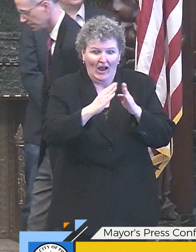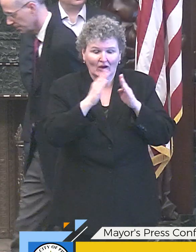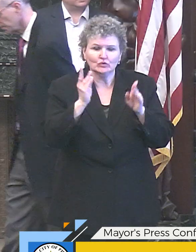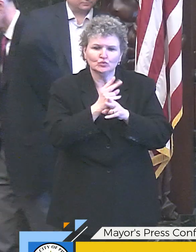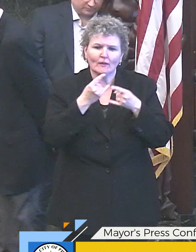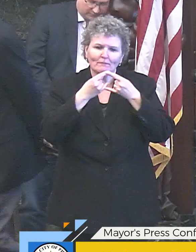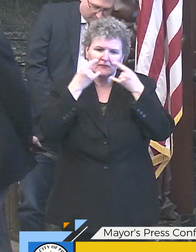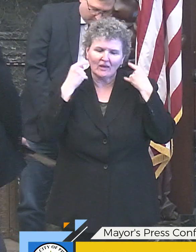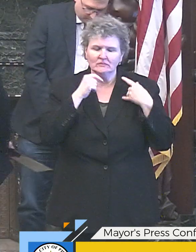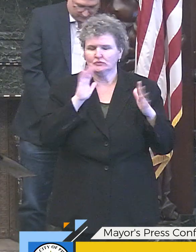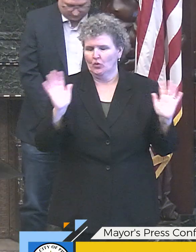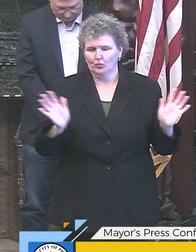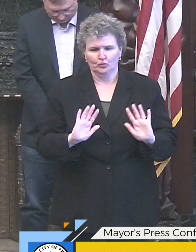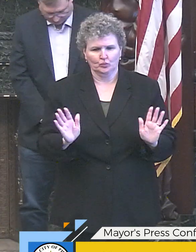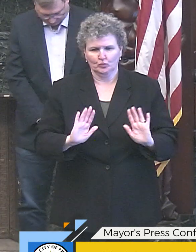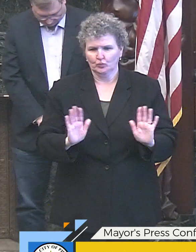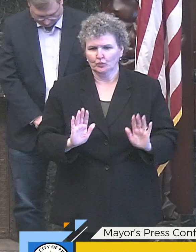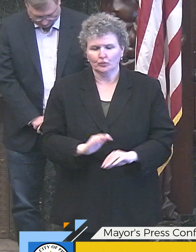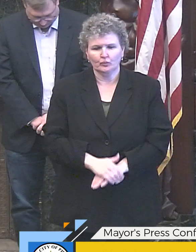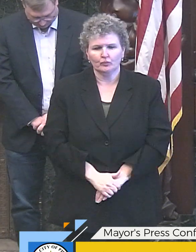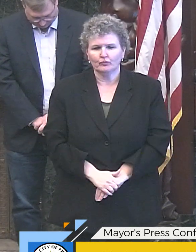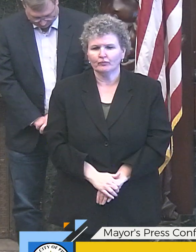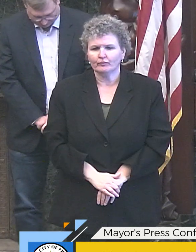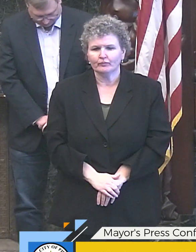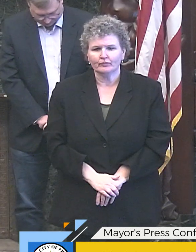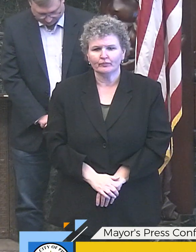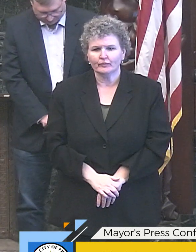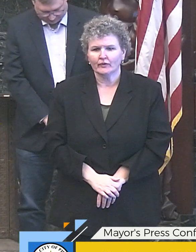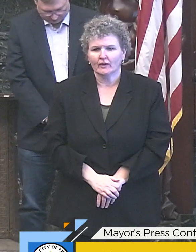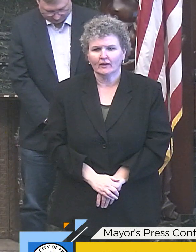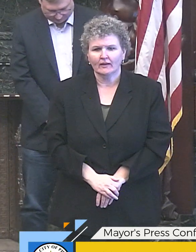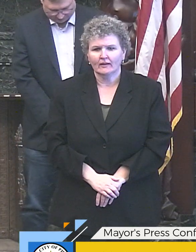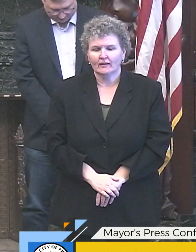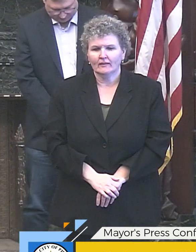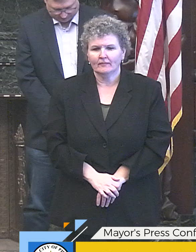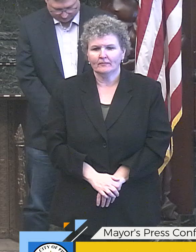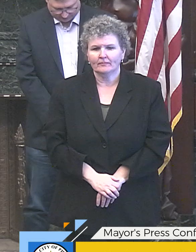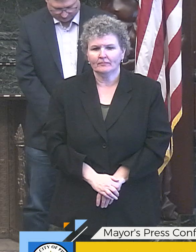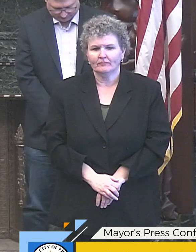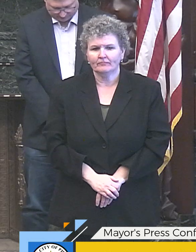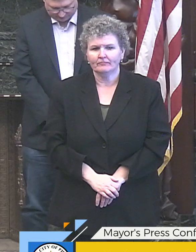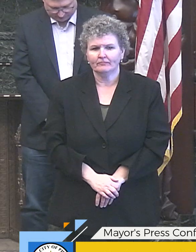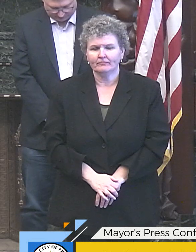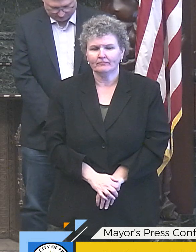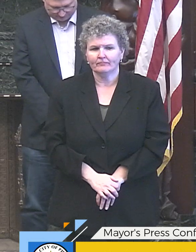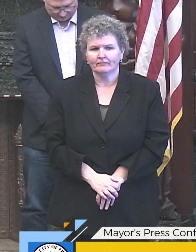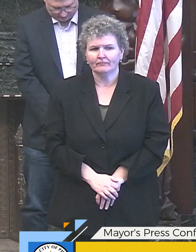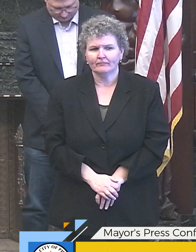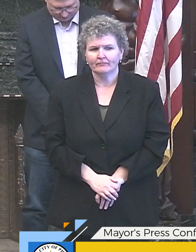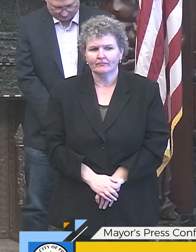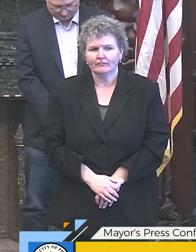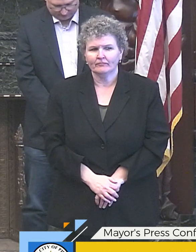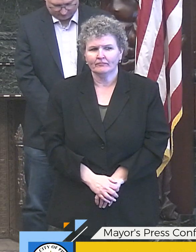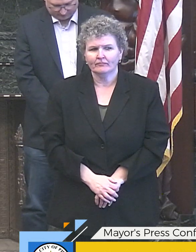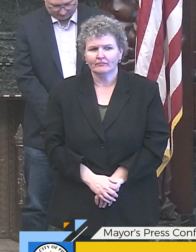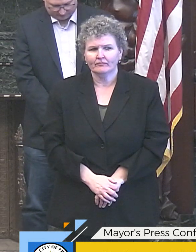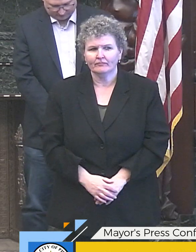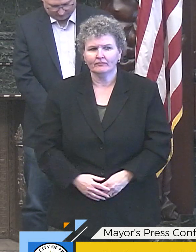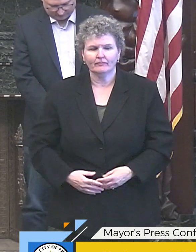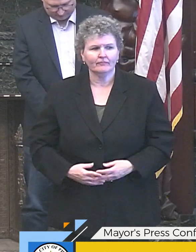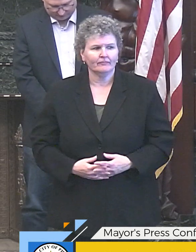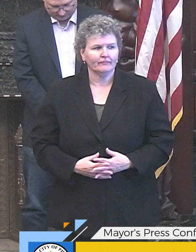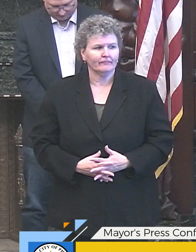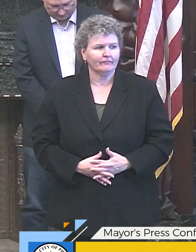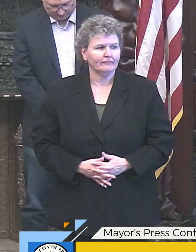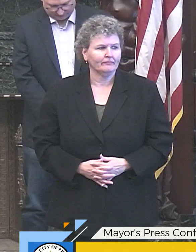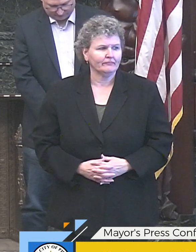no. En estos momentos no estamos tomando la temperatura de las personas porque no es una medida eficaz. La mayoría de gente que tiene esta infección